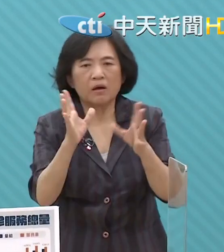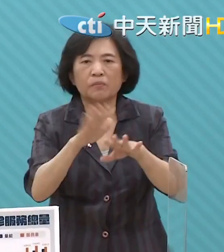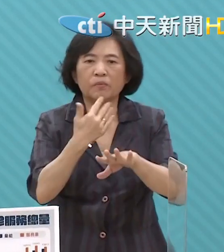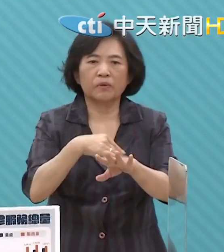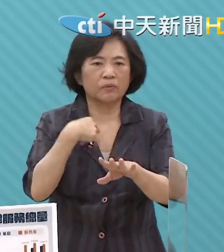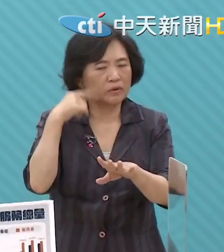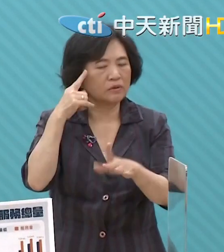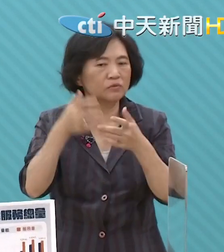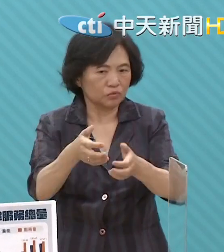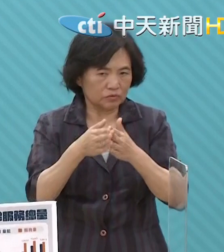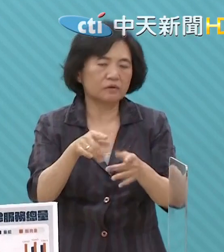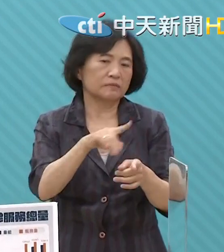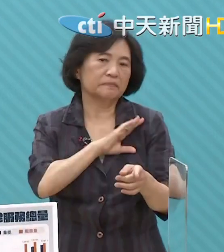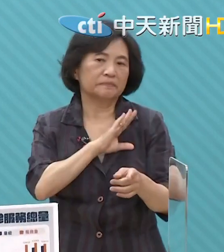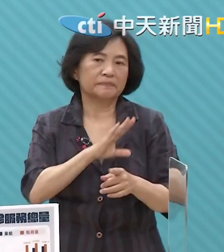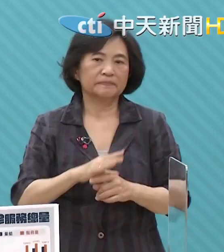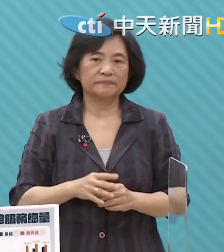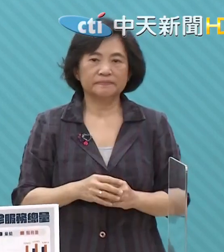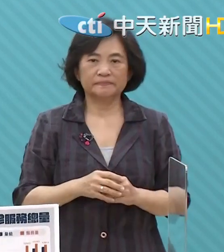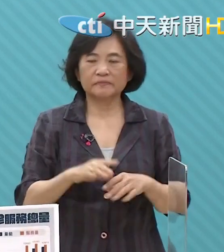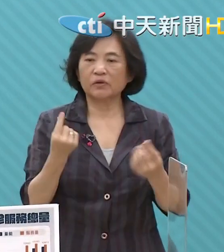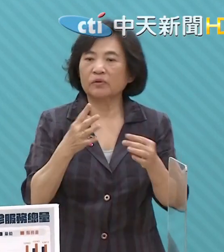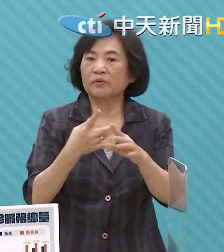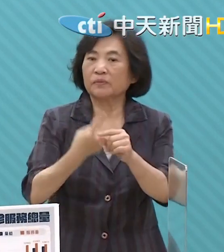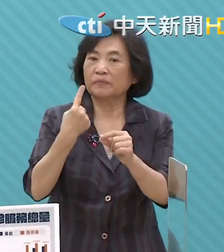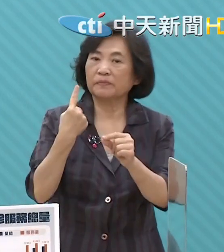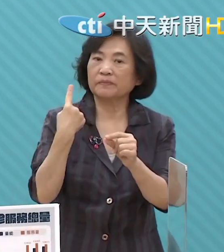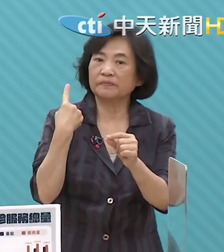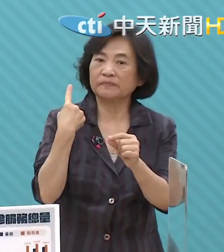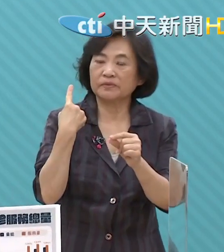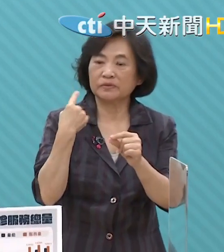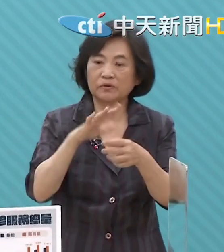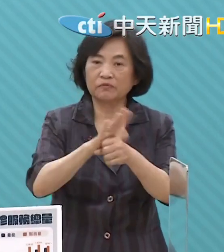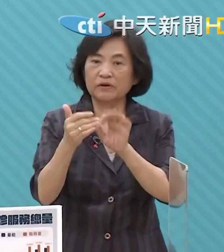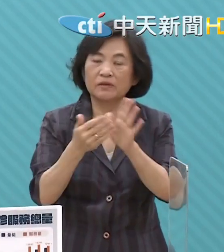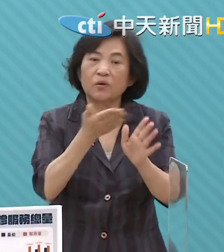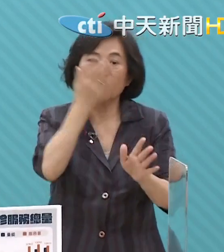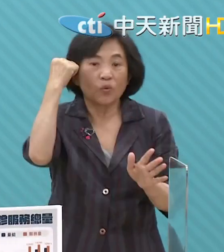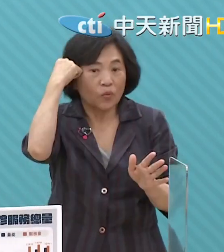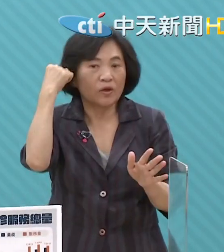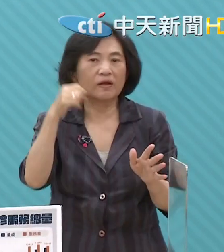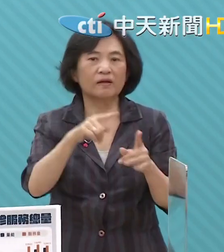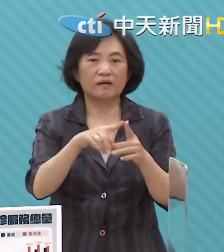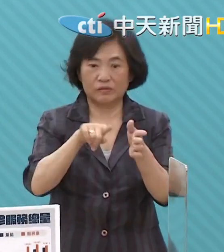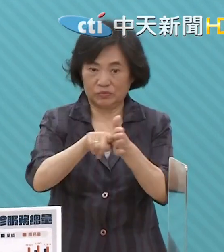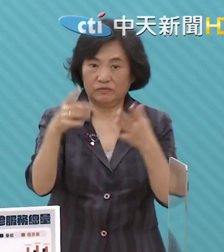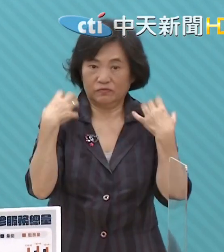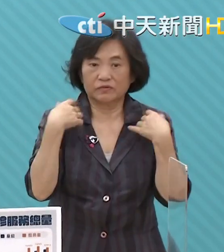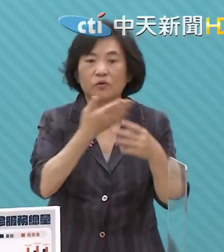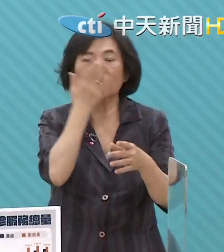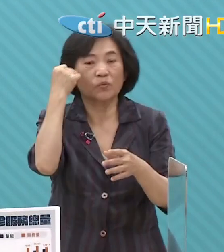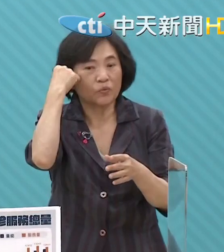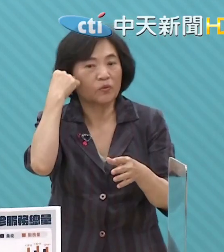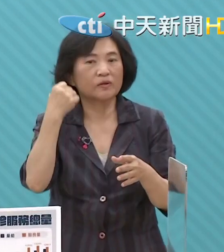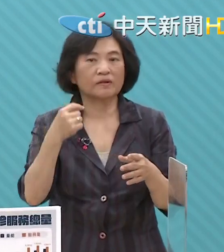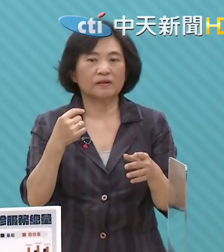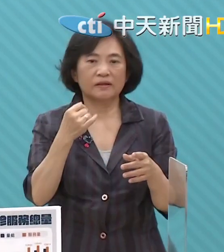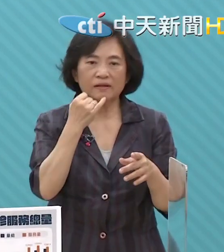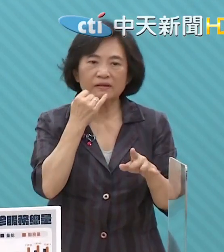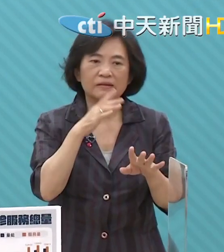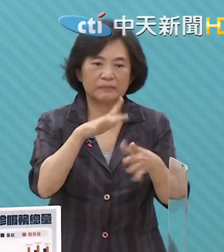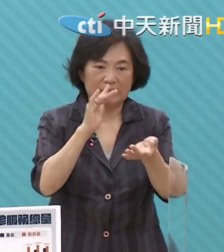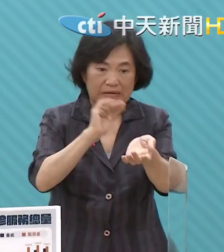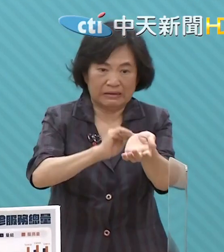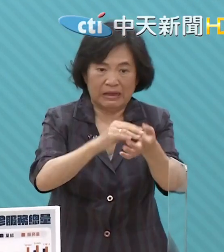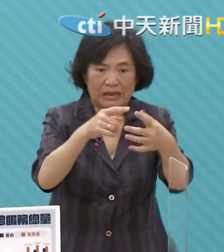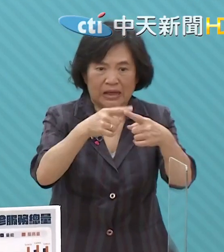战术，你知道吗？就像我们去年有那个防疫的旅馆，你知道吗？防疫专设旅馆可以分担一部分医